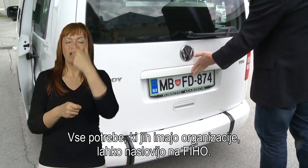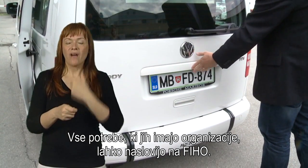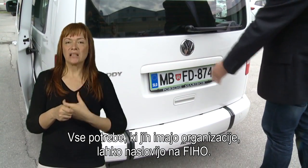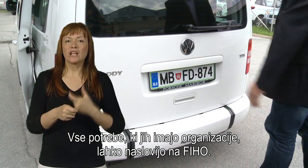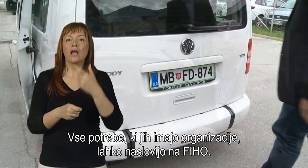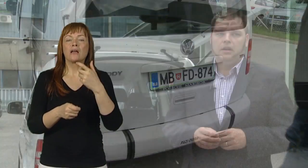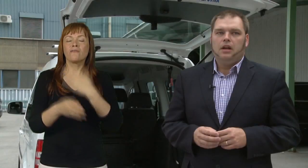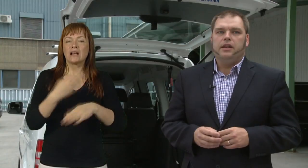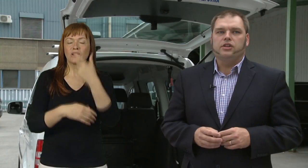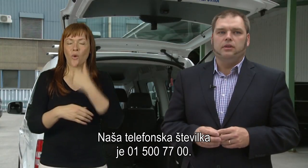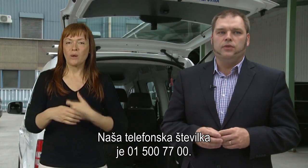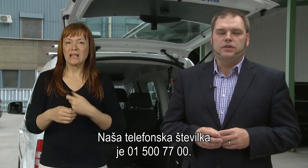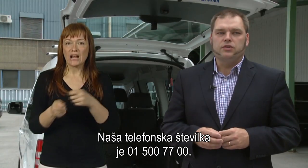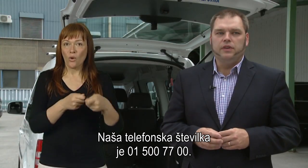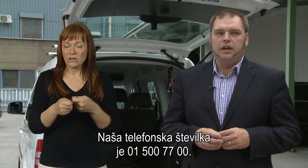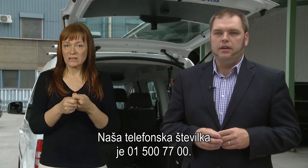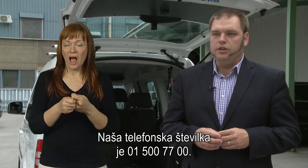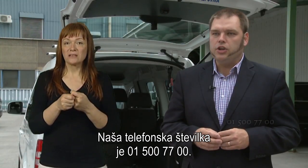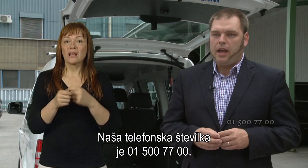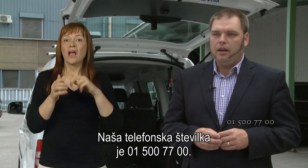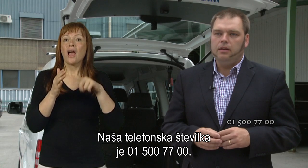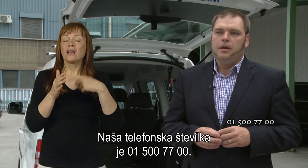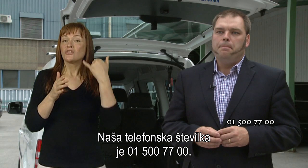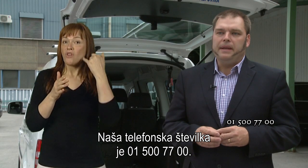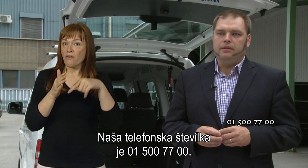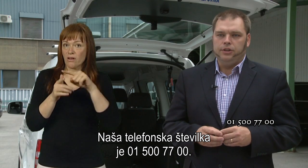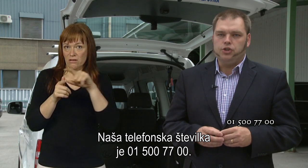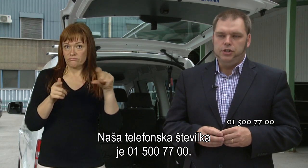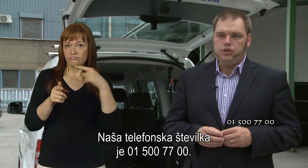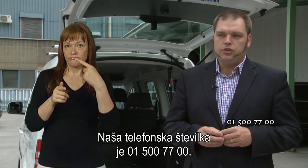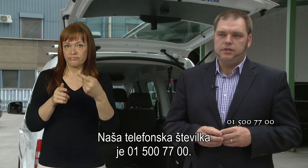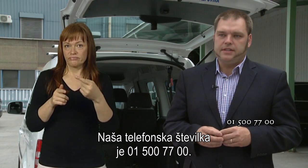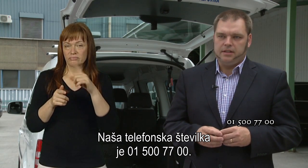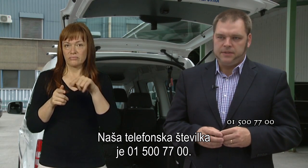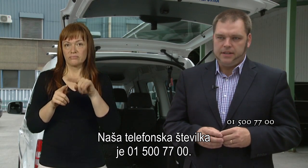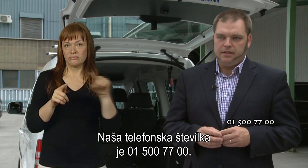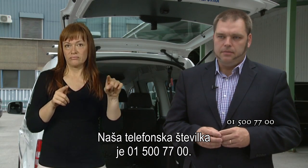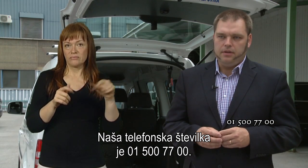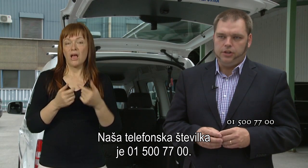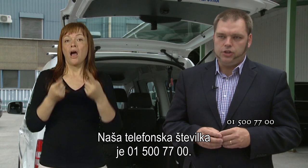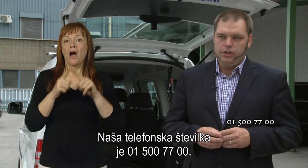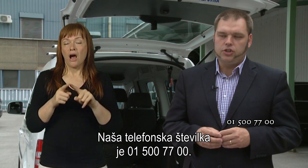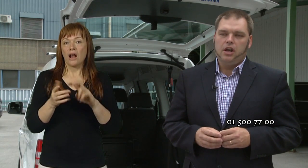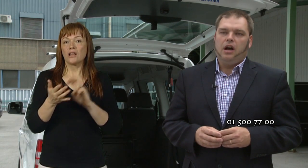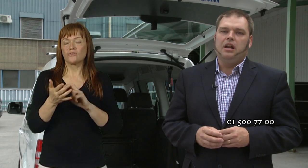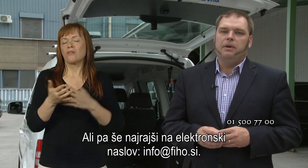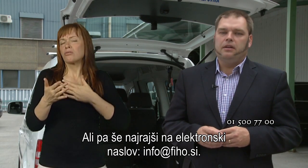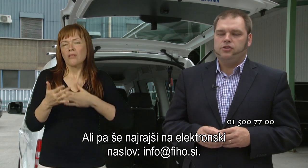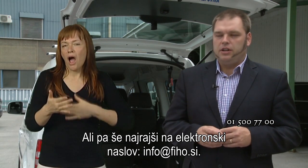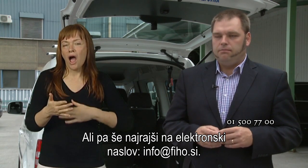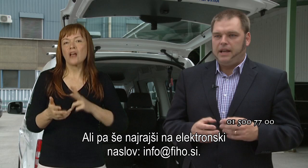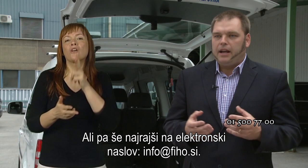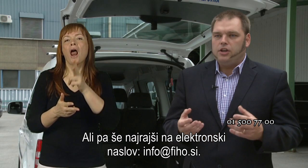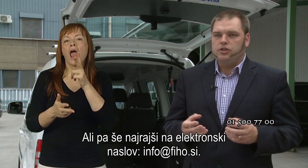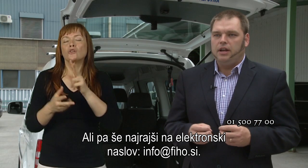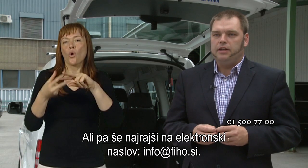humanitarnih organizacij. Naša telefonska številka je 01 500 77 00 ali pa